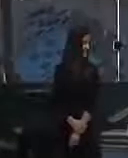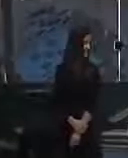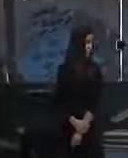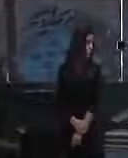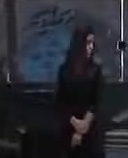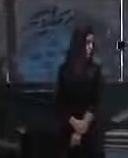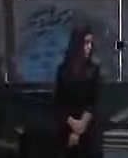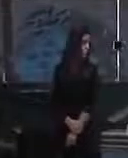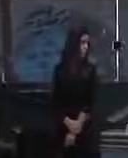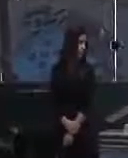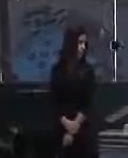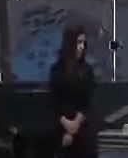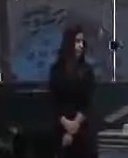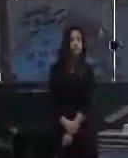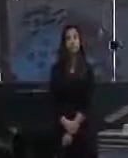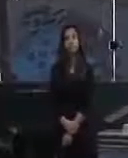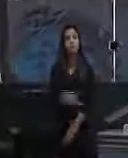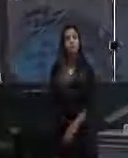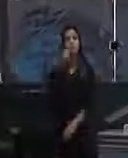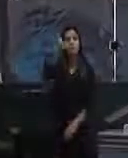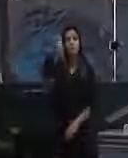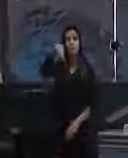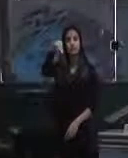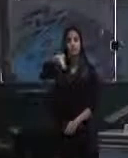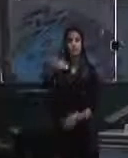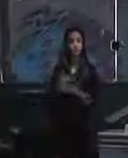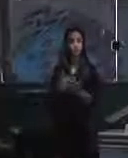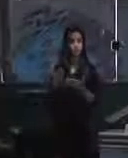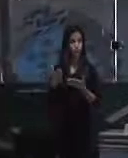Então, declaro aberto o grande expediente.